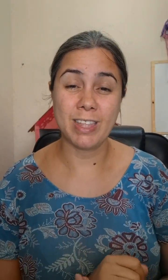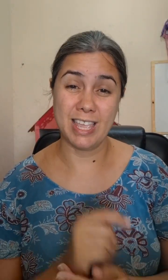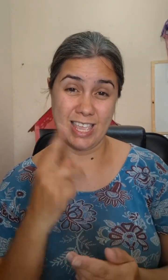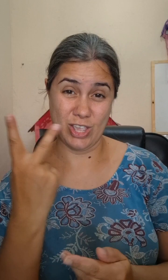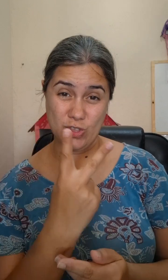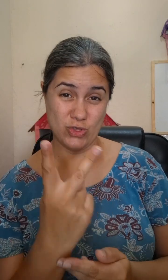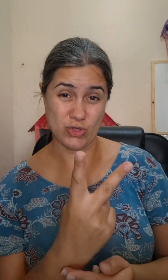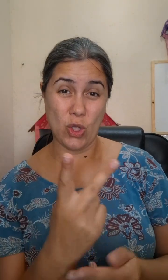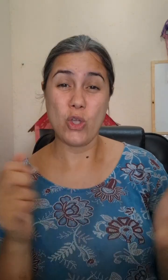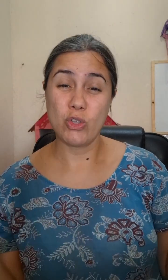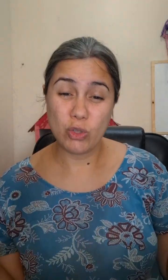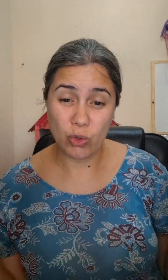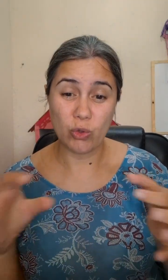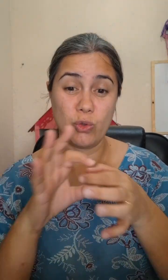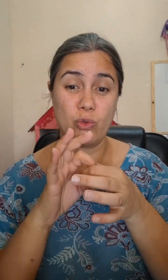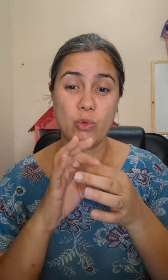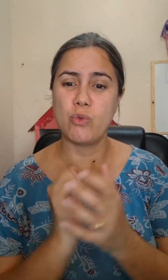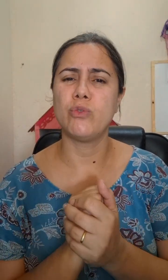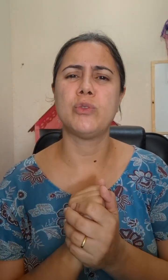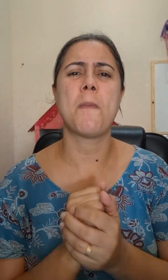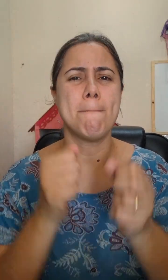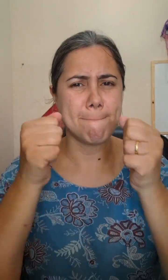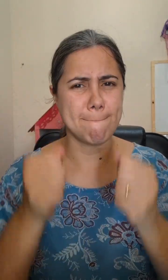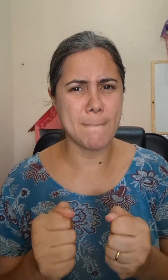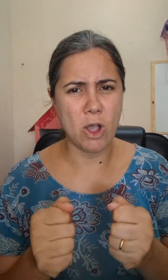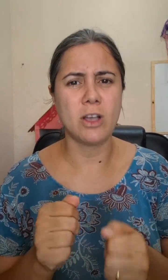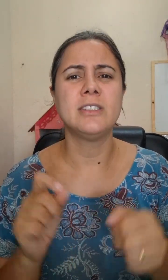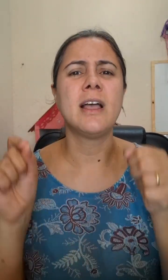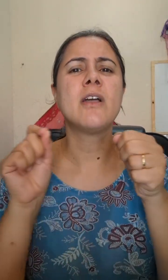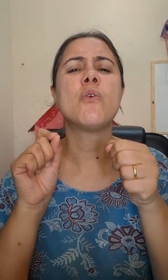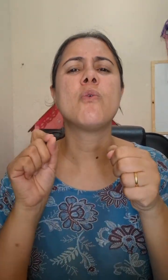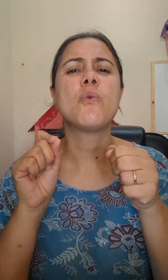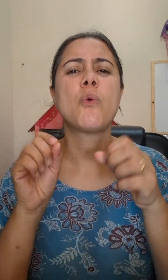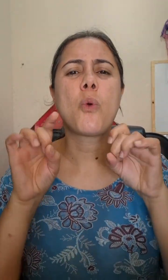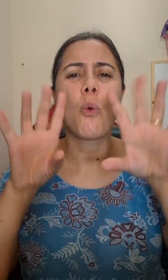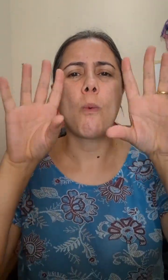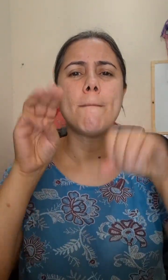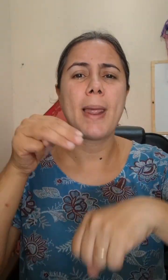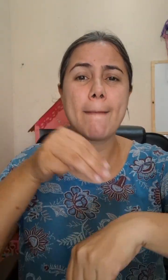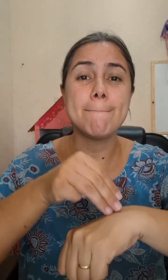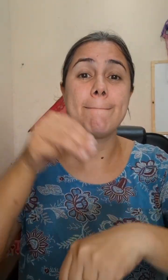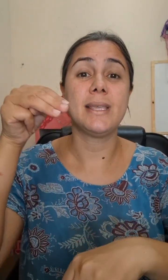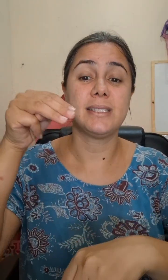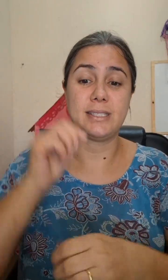unidos possam cumprir a missão de serem fecundos